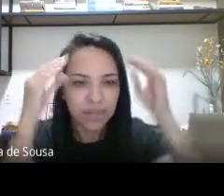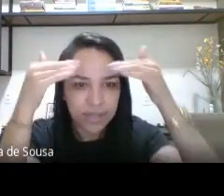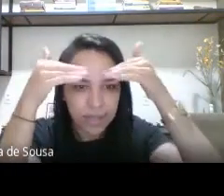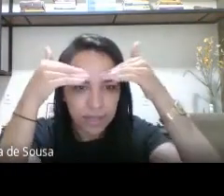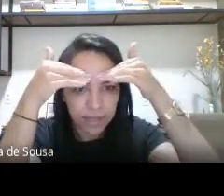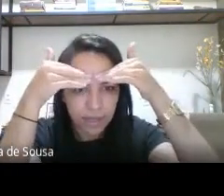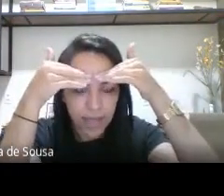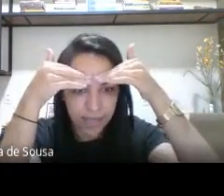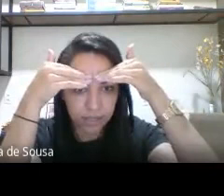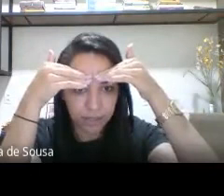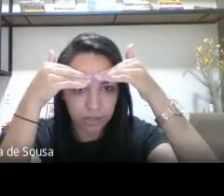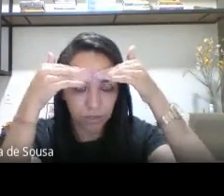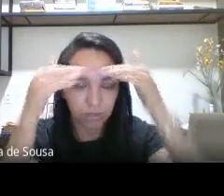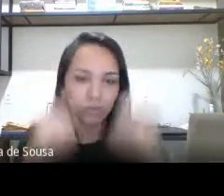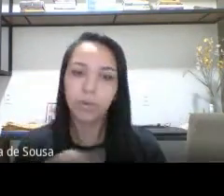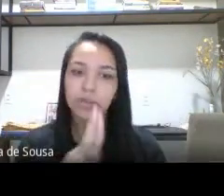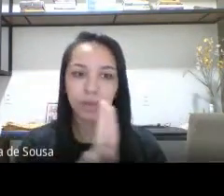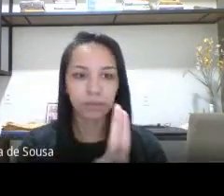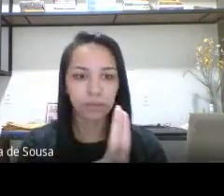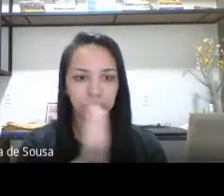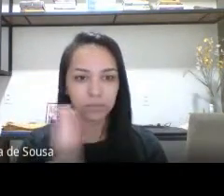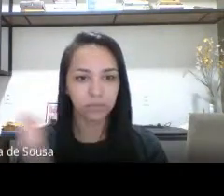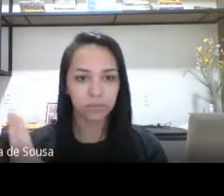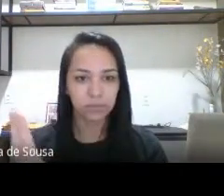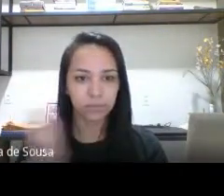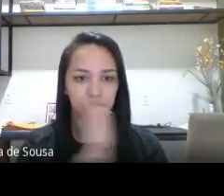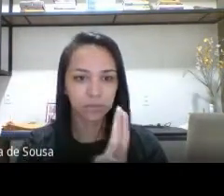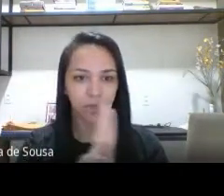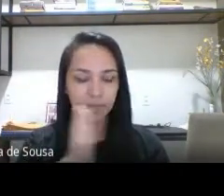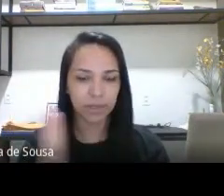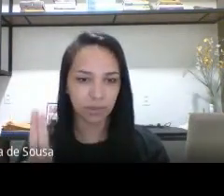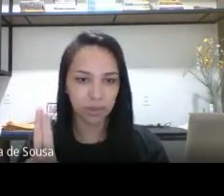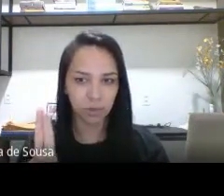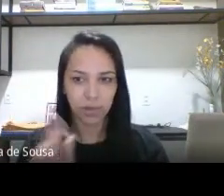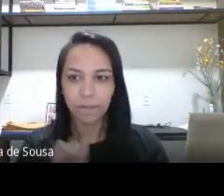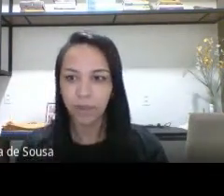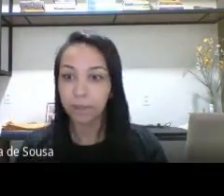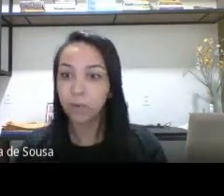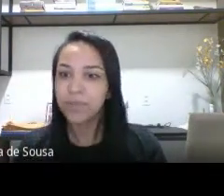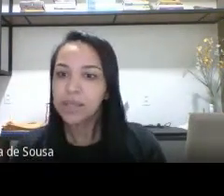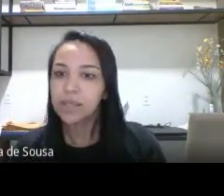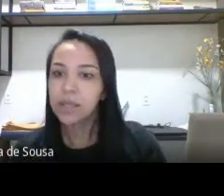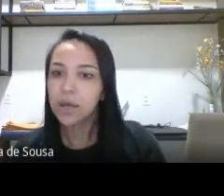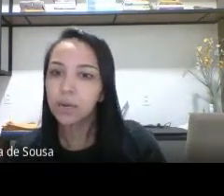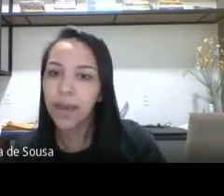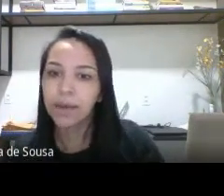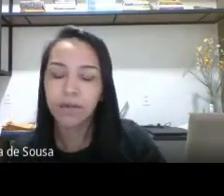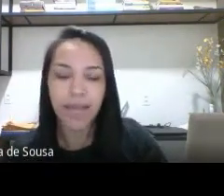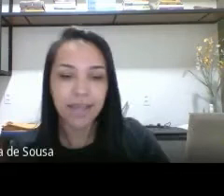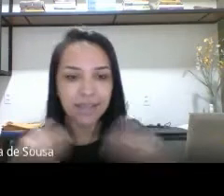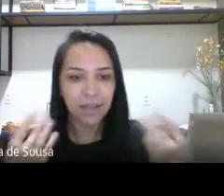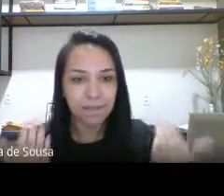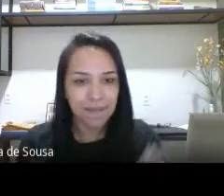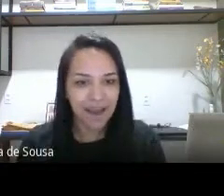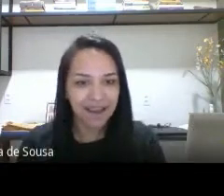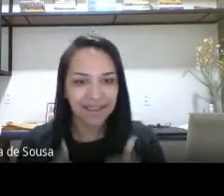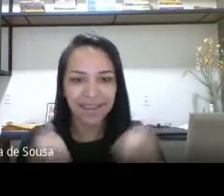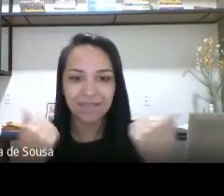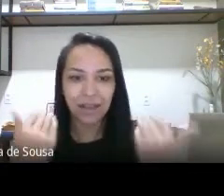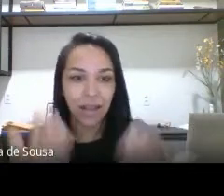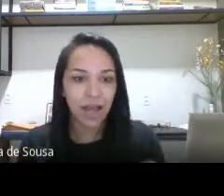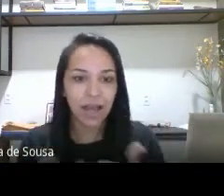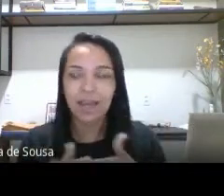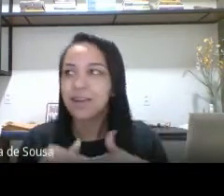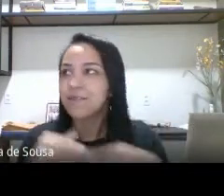que fazer essa expressão, não posso perguntar a expressão neutra, tá bom? Se eu quero exclamar,